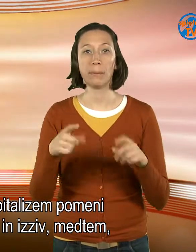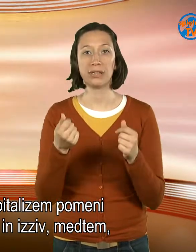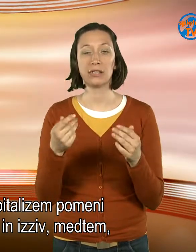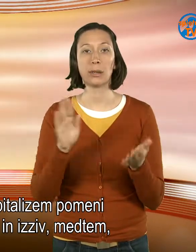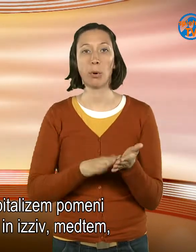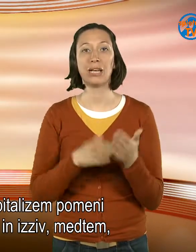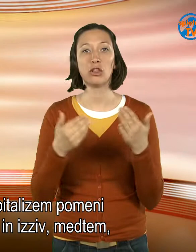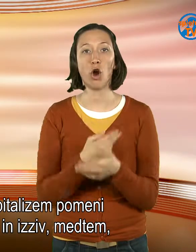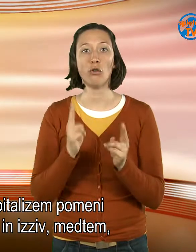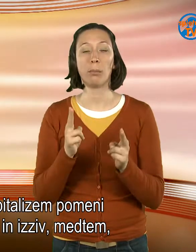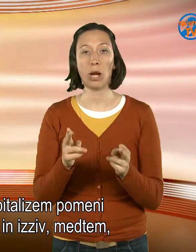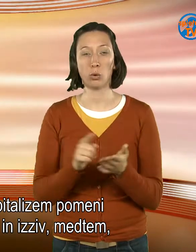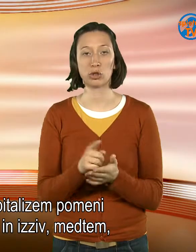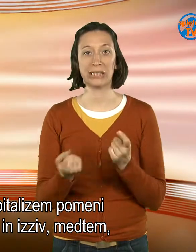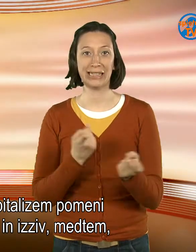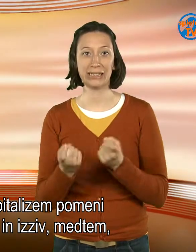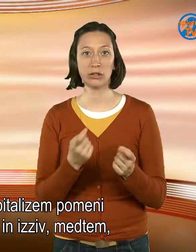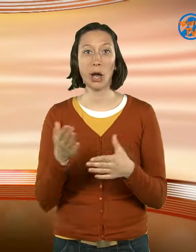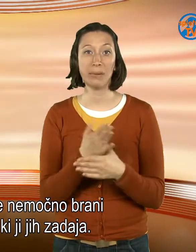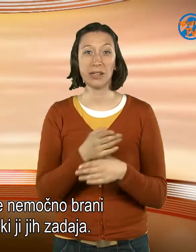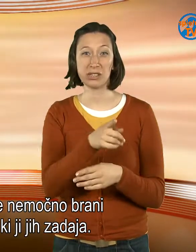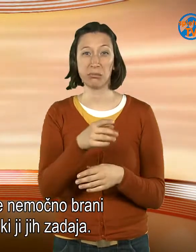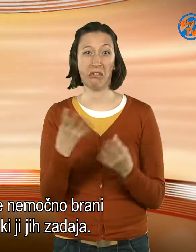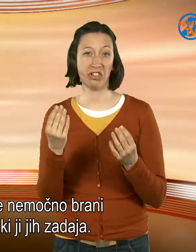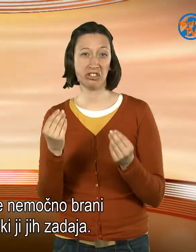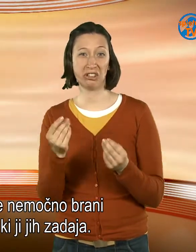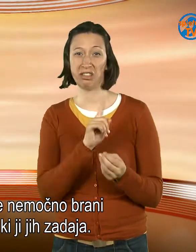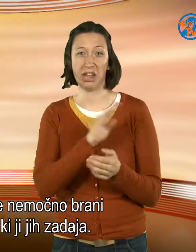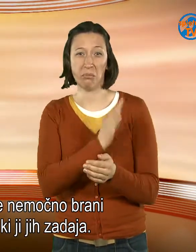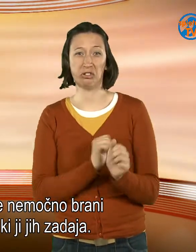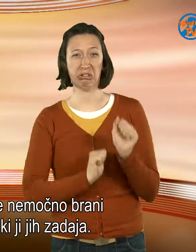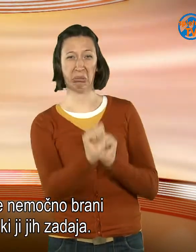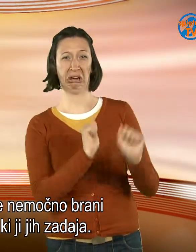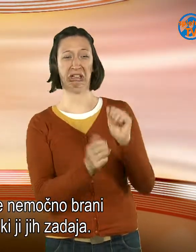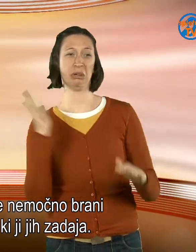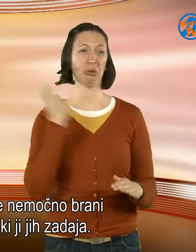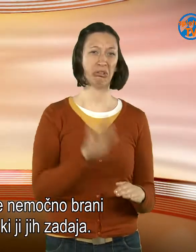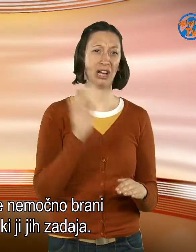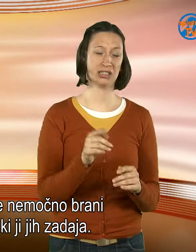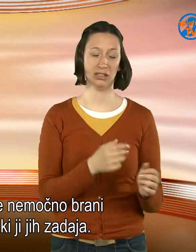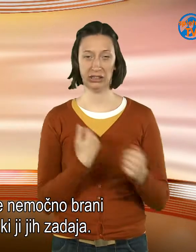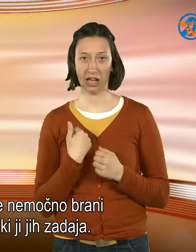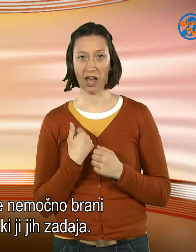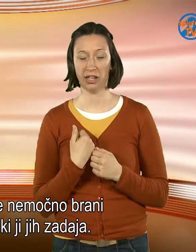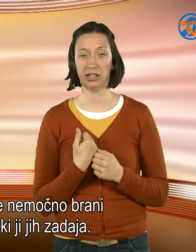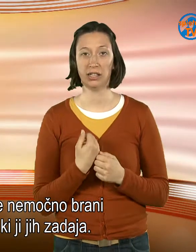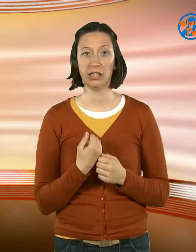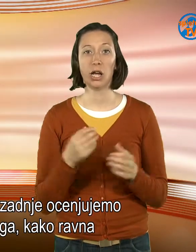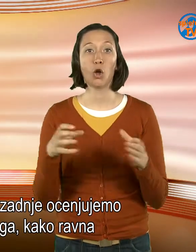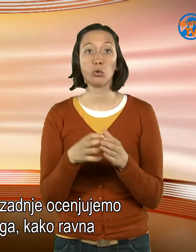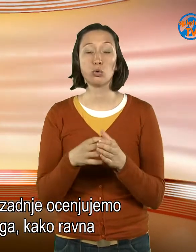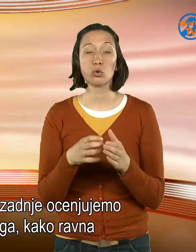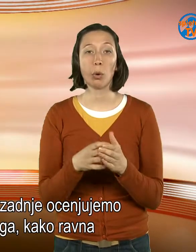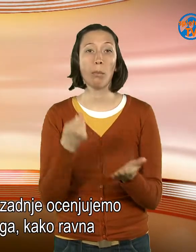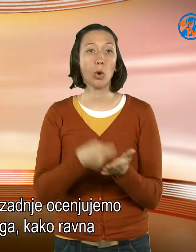kapitalizem pomeni novo priložnost in izziv, medtem pa se bo večina le nemočno branila pred udarci, ki jih zadaja.